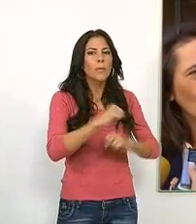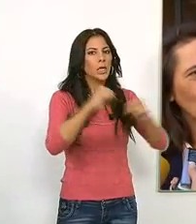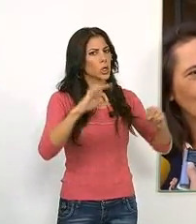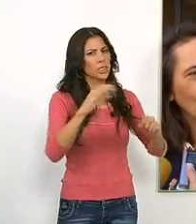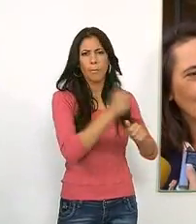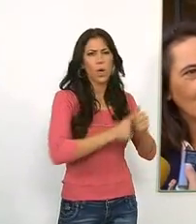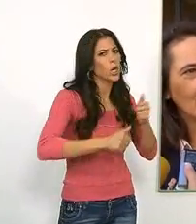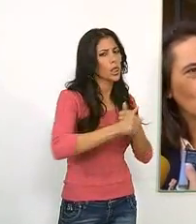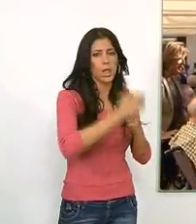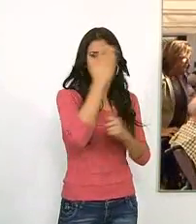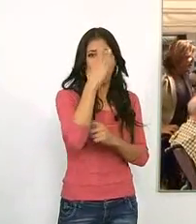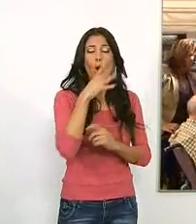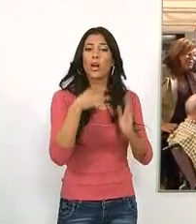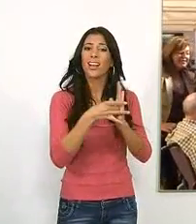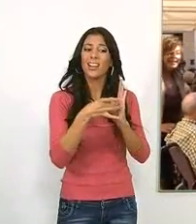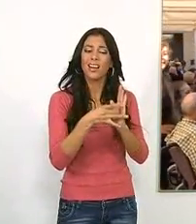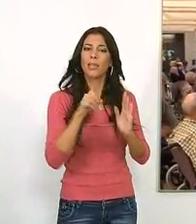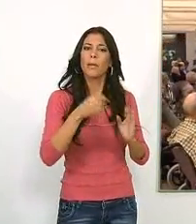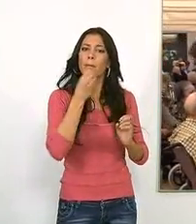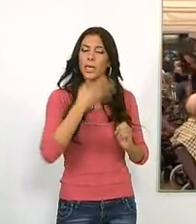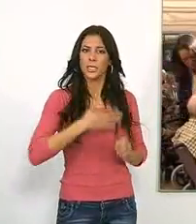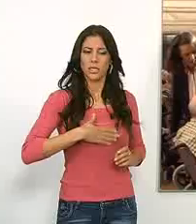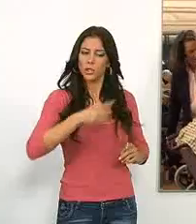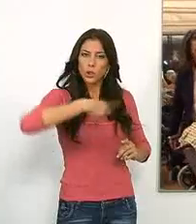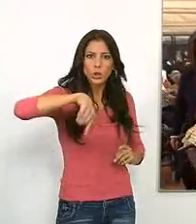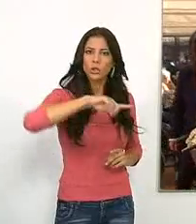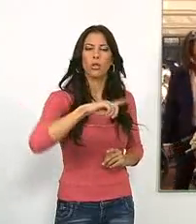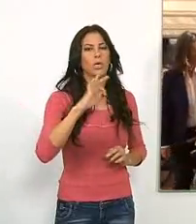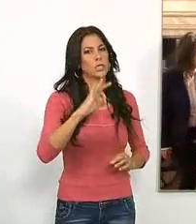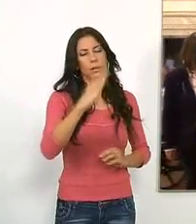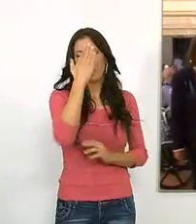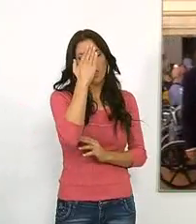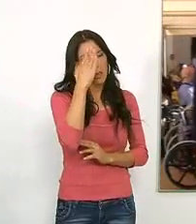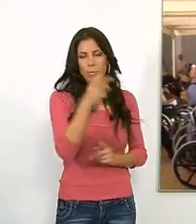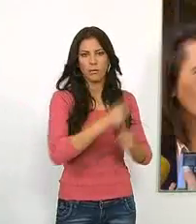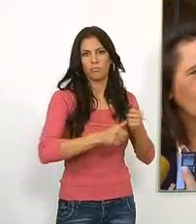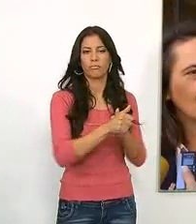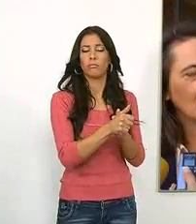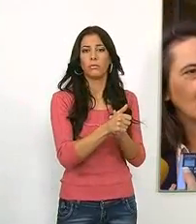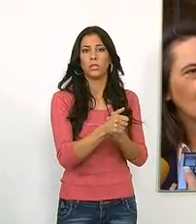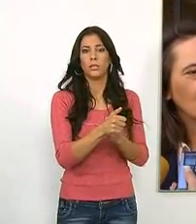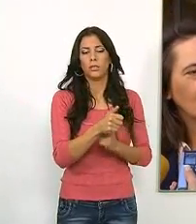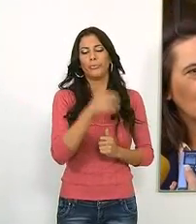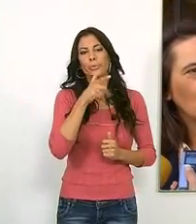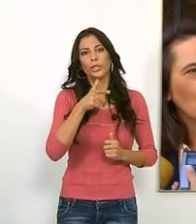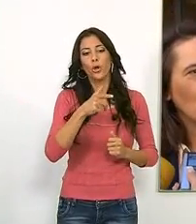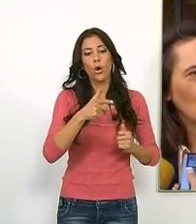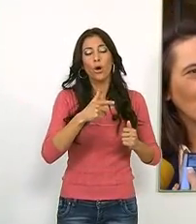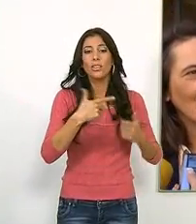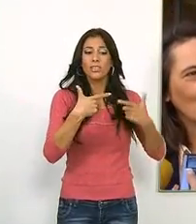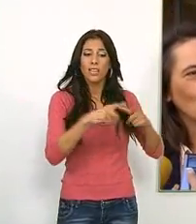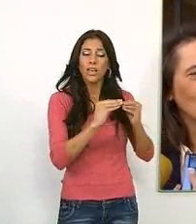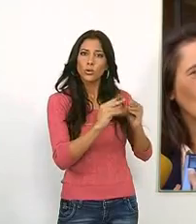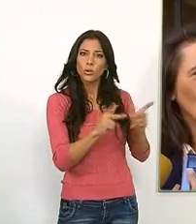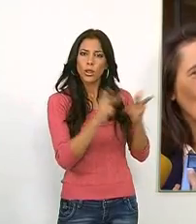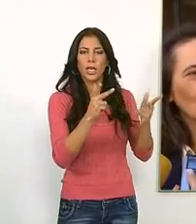prioridad añadiendo que la calidad de vida y bienestar de los mismos es su principal premisa por ello se trabaja desde el área de